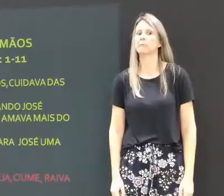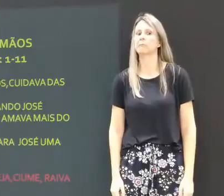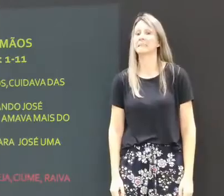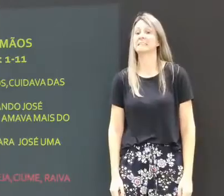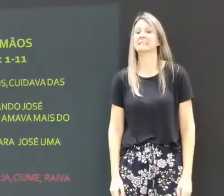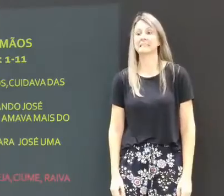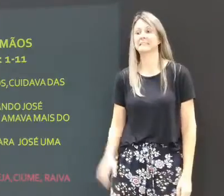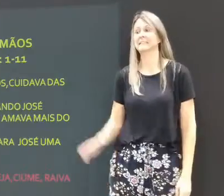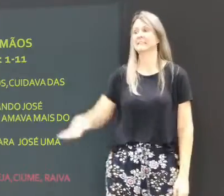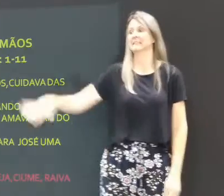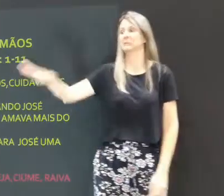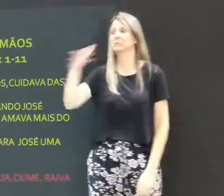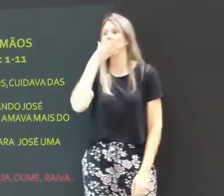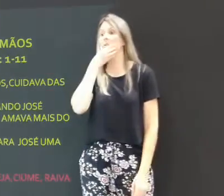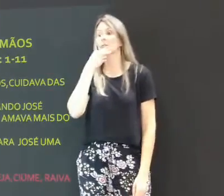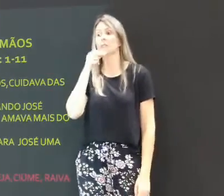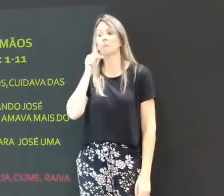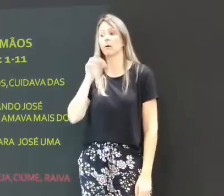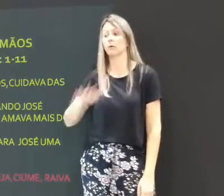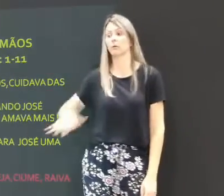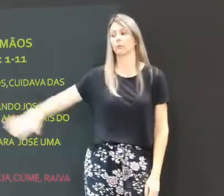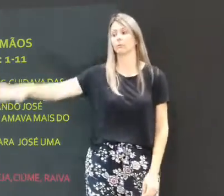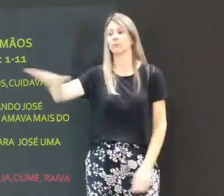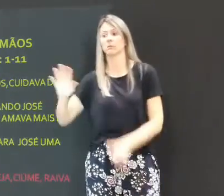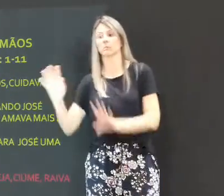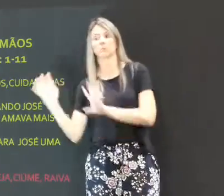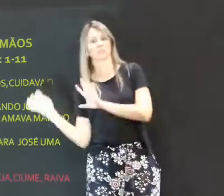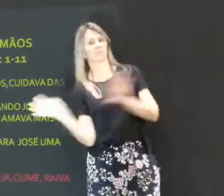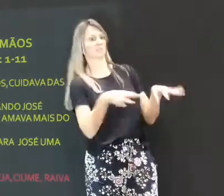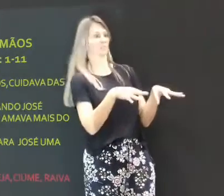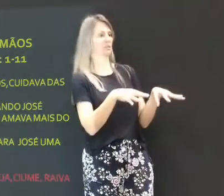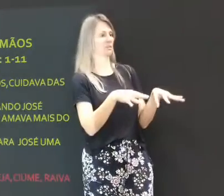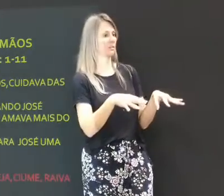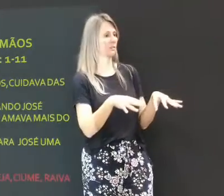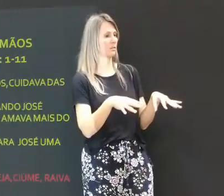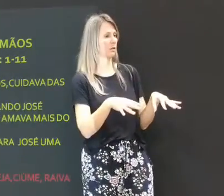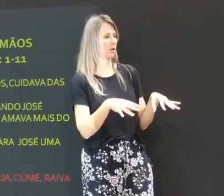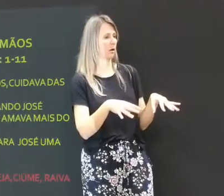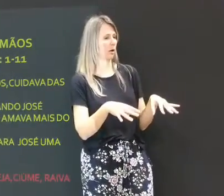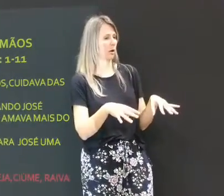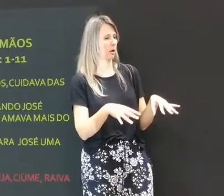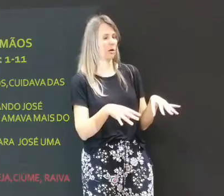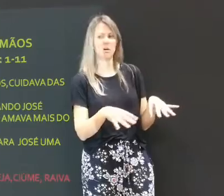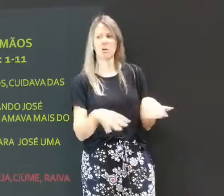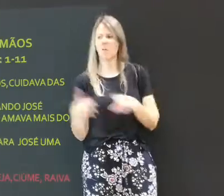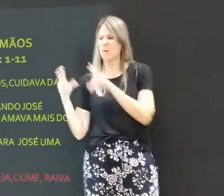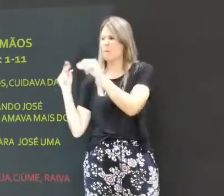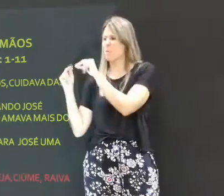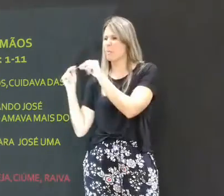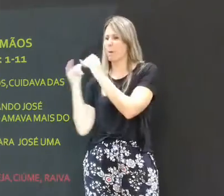Eles tinham ciúmes, tinham muita raiva. Os irmãos deles tinham, observando que o pai tinha dado o presente,